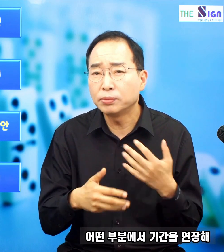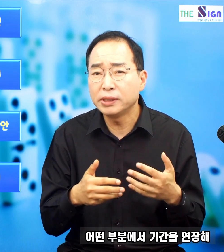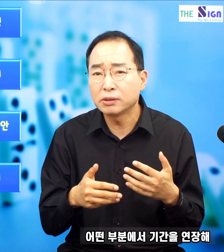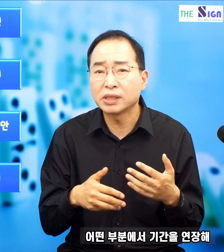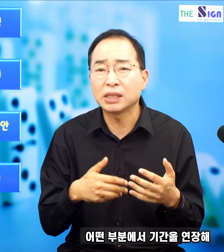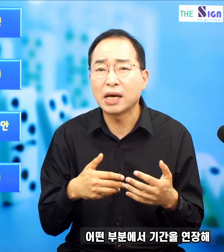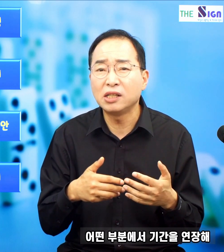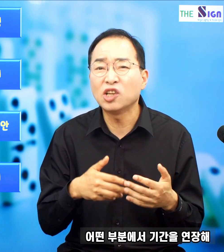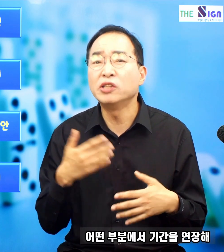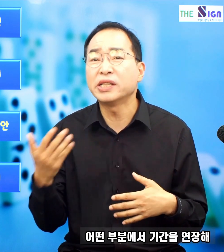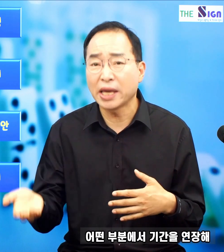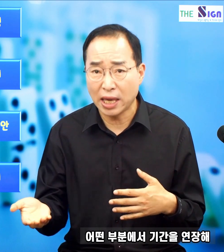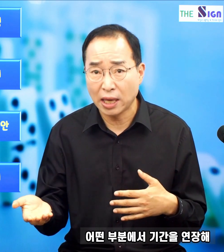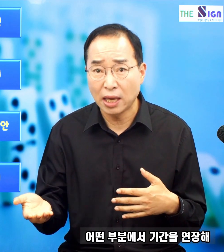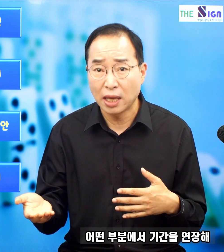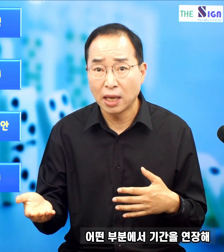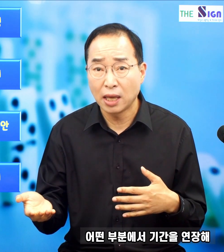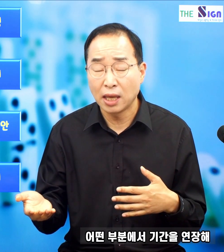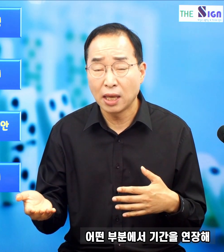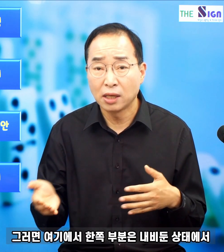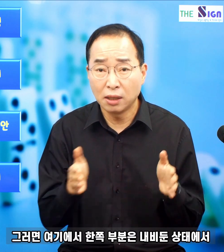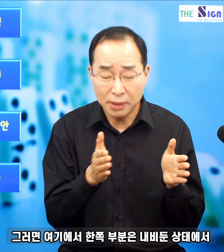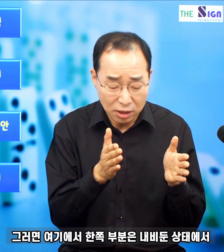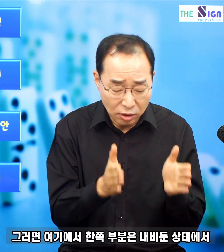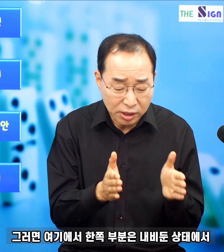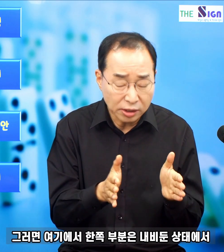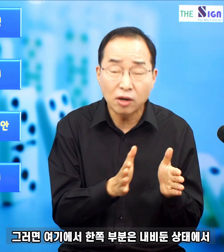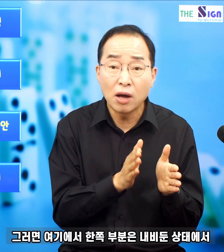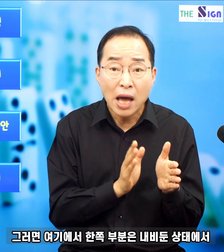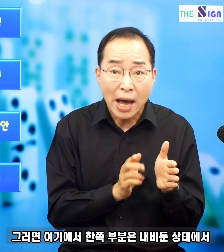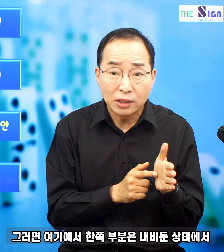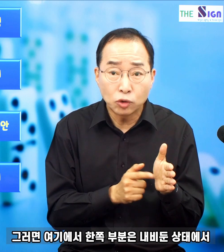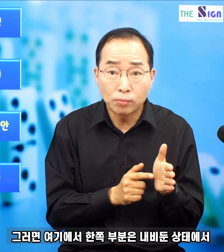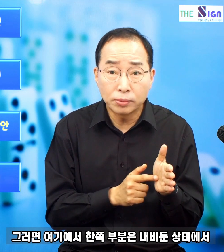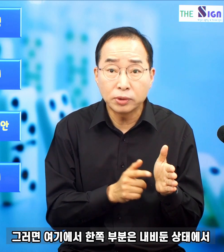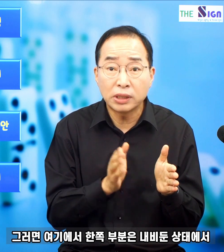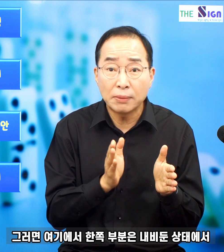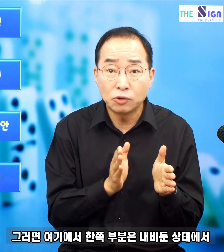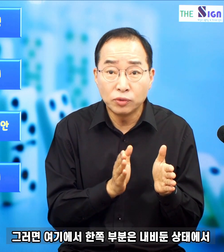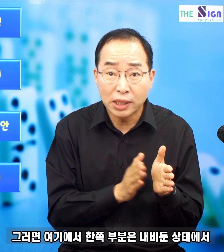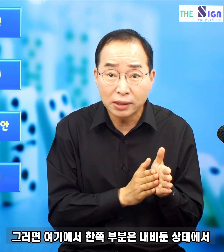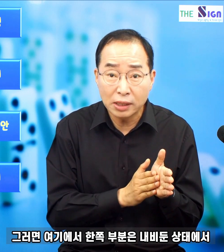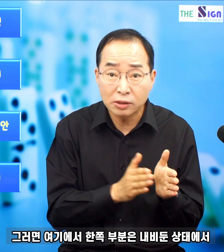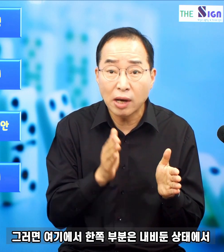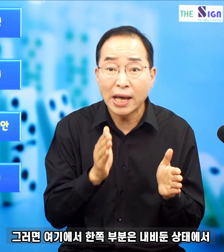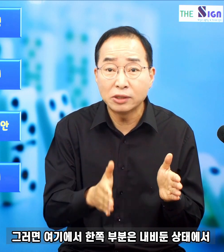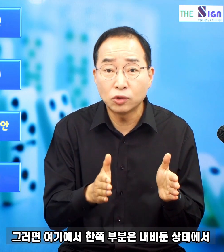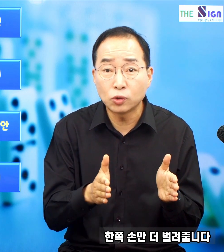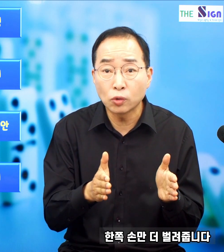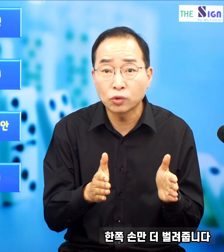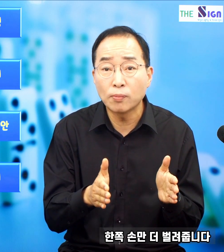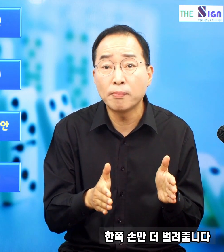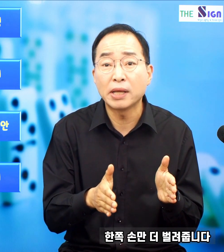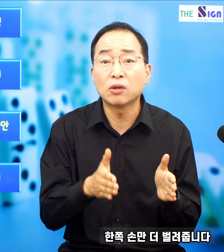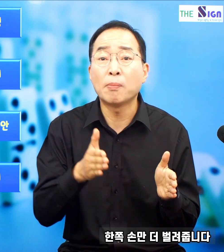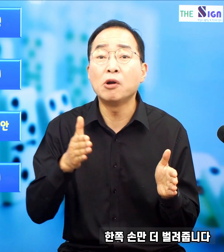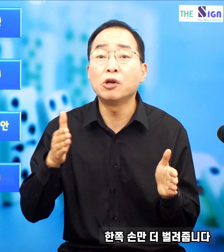부분에서 기간을 연장해. 그러면 여기서 한쪽 부분은 내비둔 상태에서 한쪽 손만 더